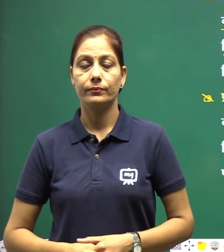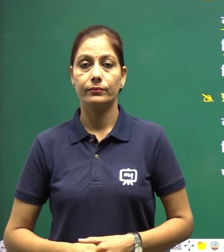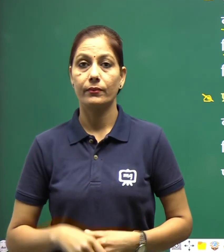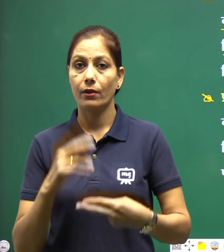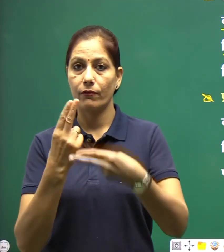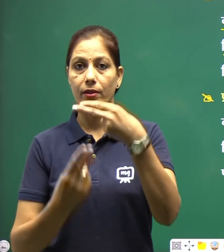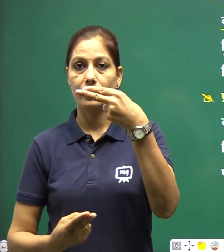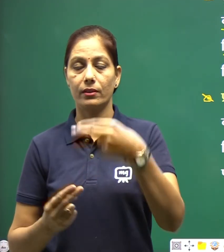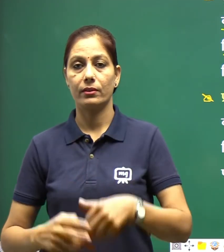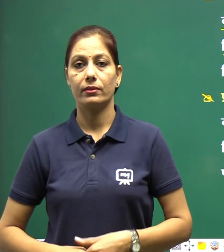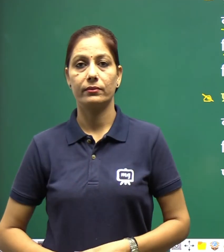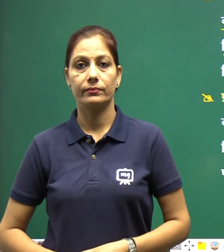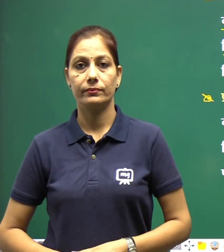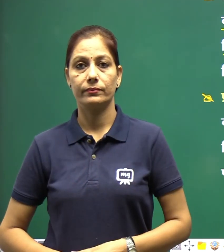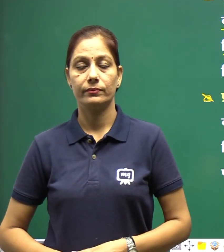वर्णन किया है।